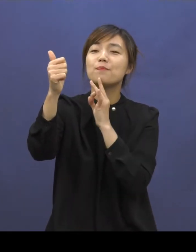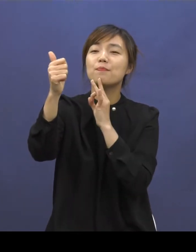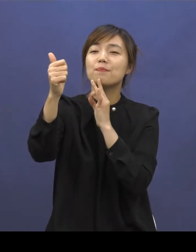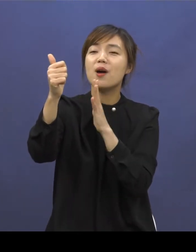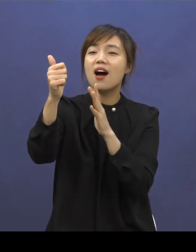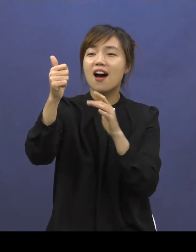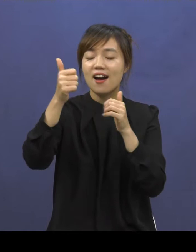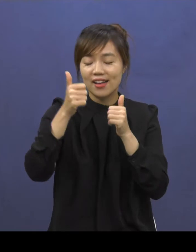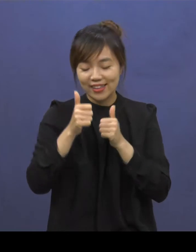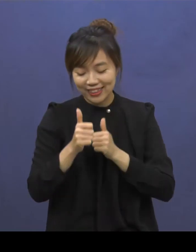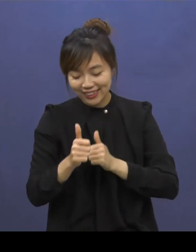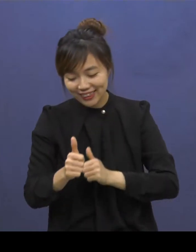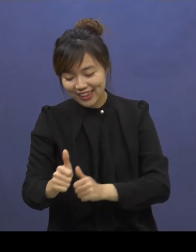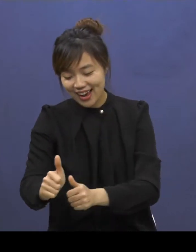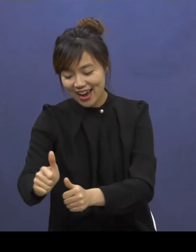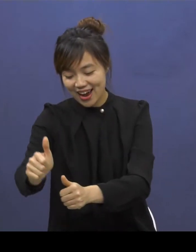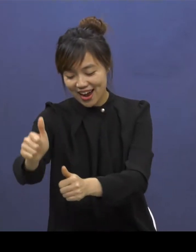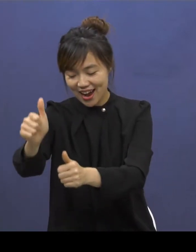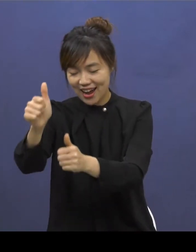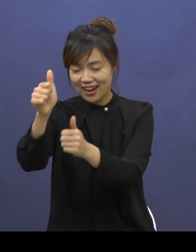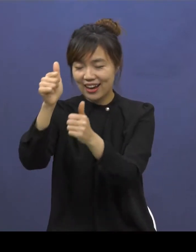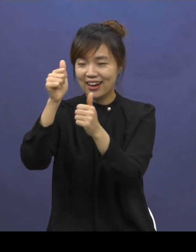주님만